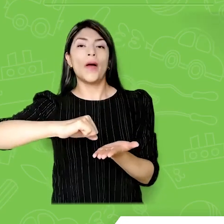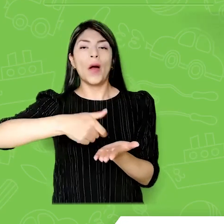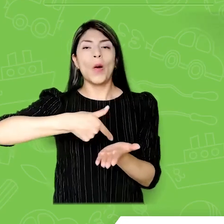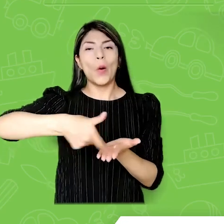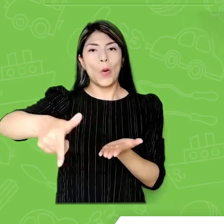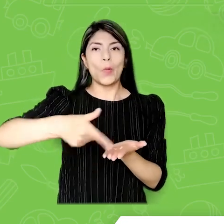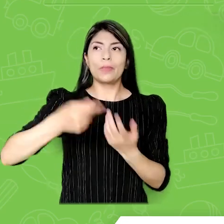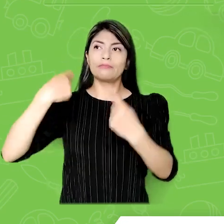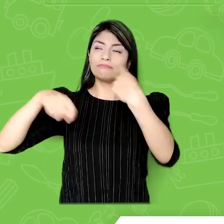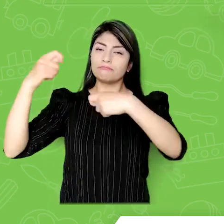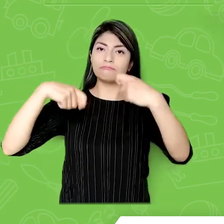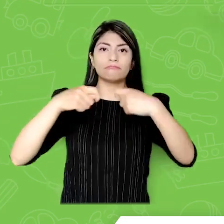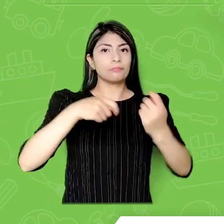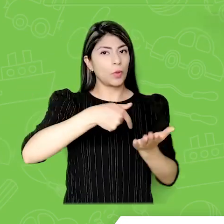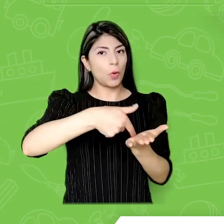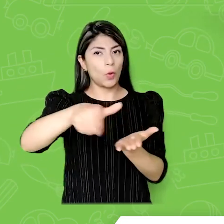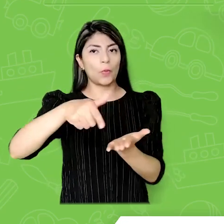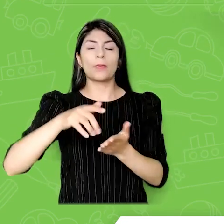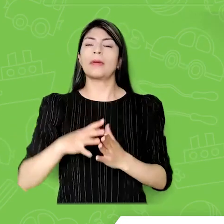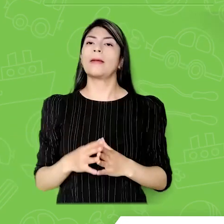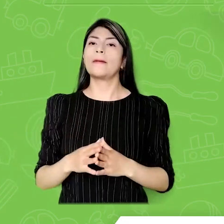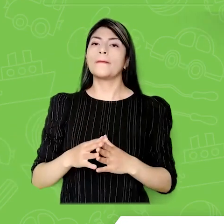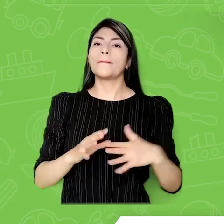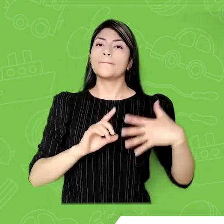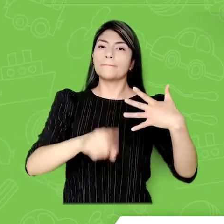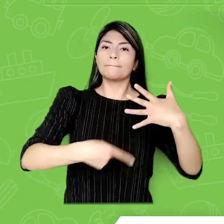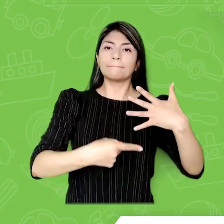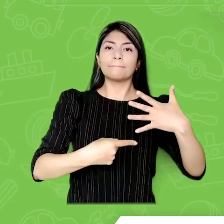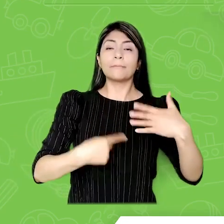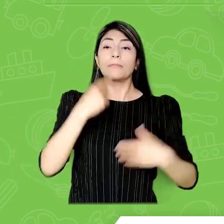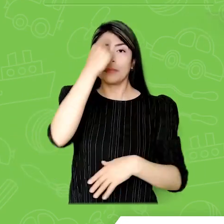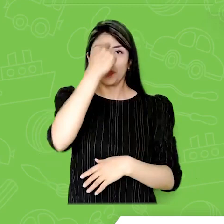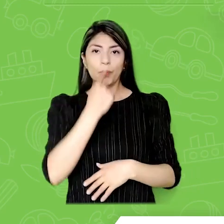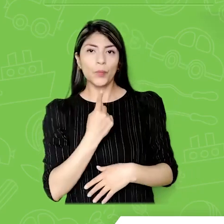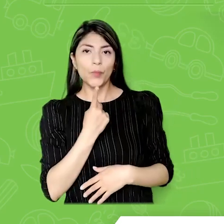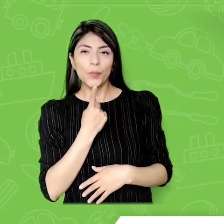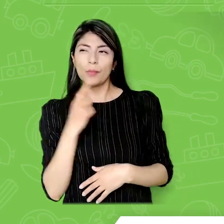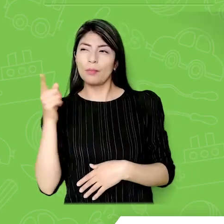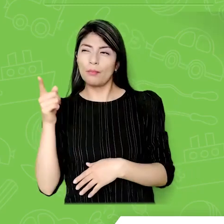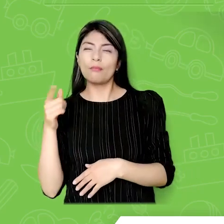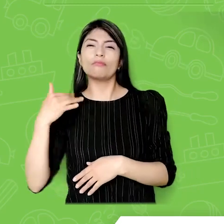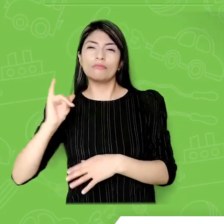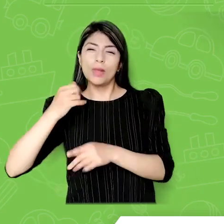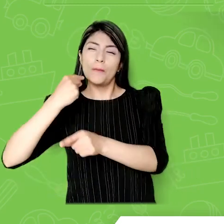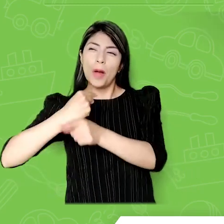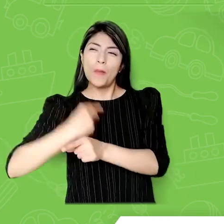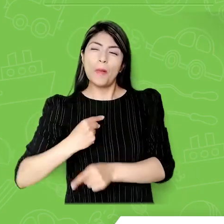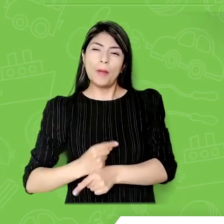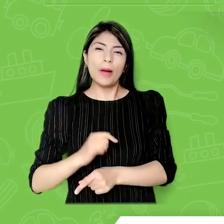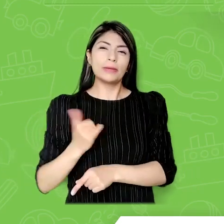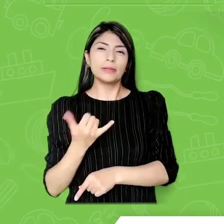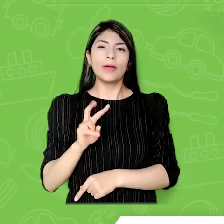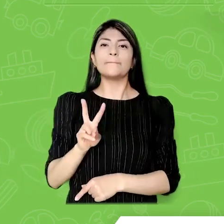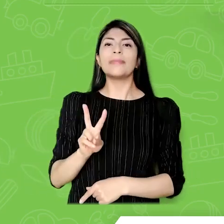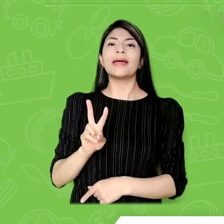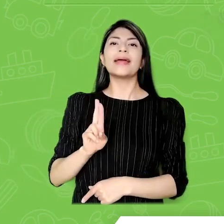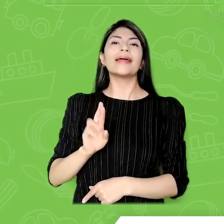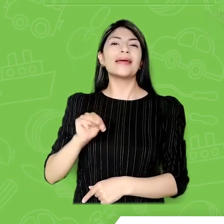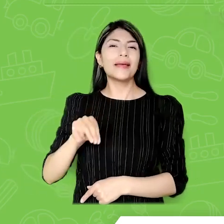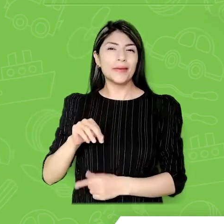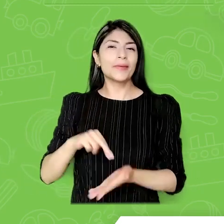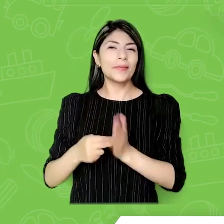Verificación de requisitos mínimos, en adelante BRM, de los participantes inscritos en cualquier modalidad de este proceso